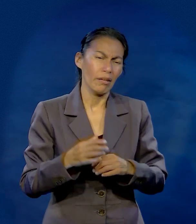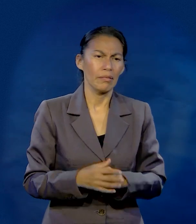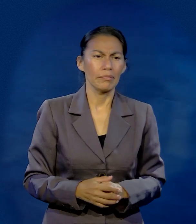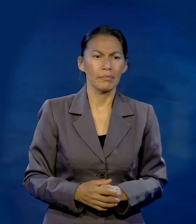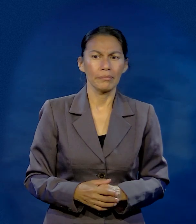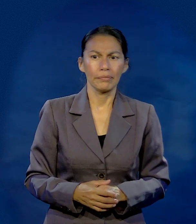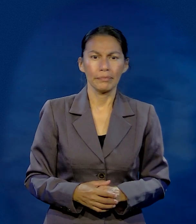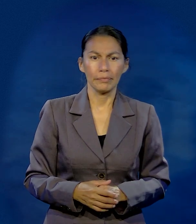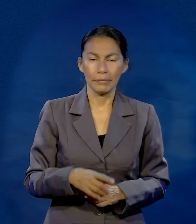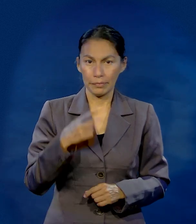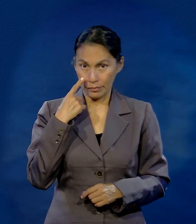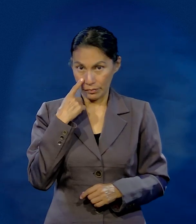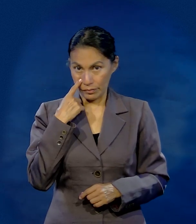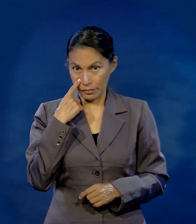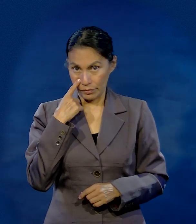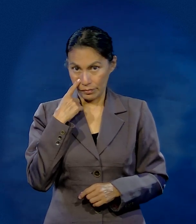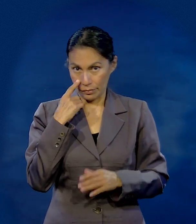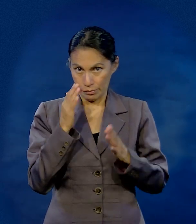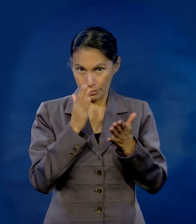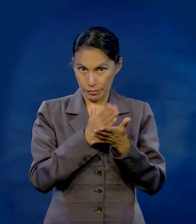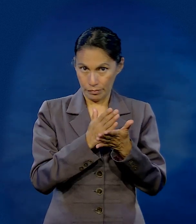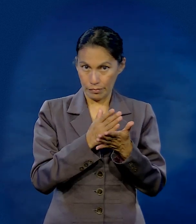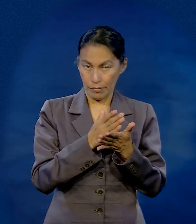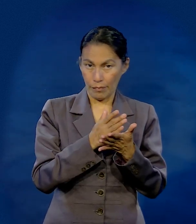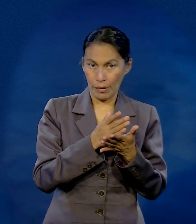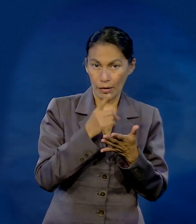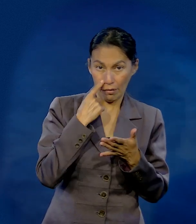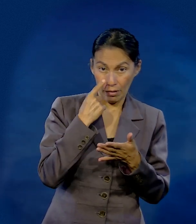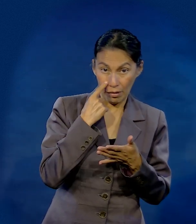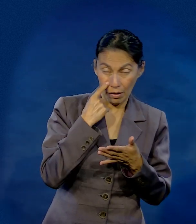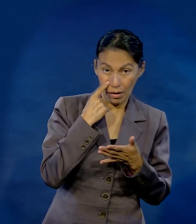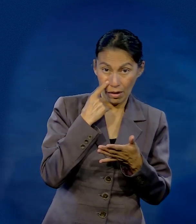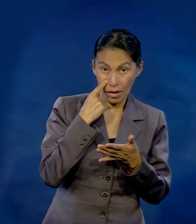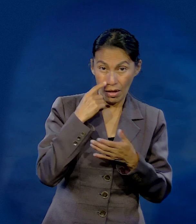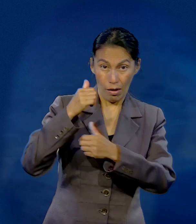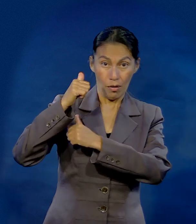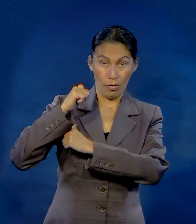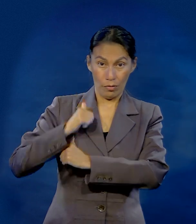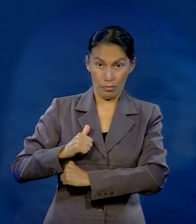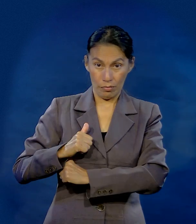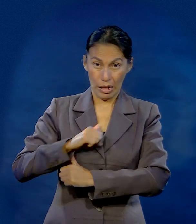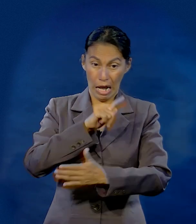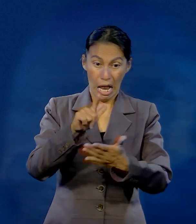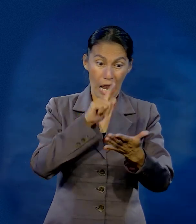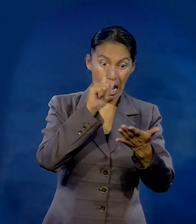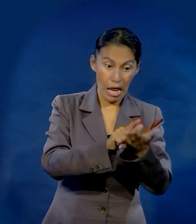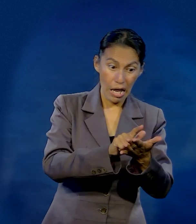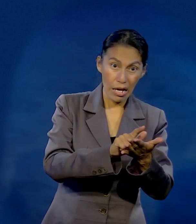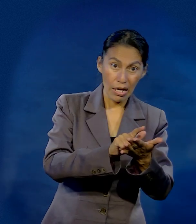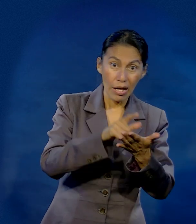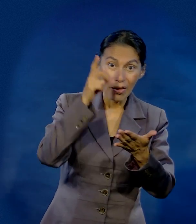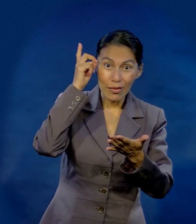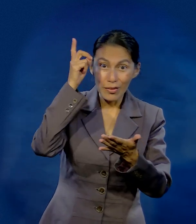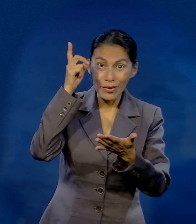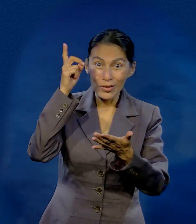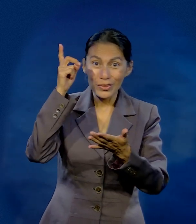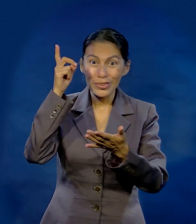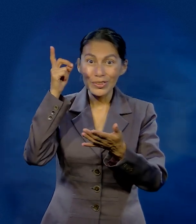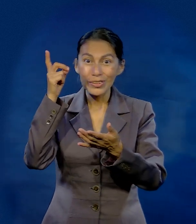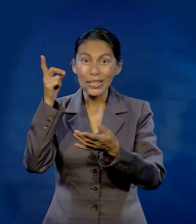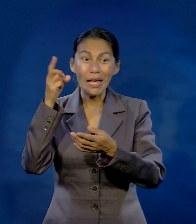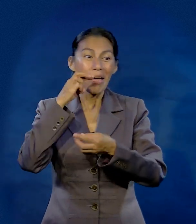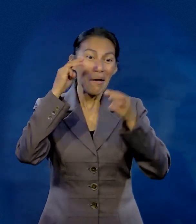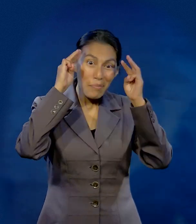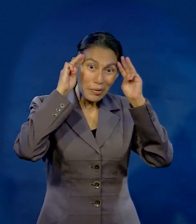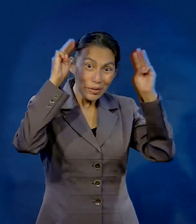vi a mi hermano que parta conmigo Qué cosa la herencia massel le dijo Déjeme hacer una pausa y